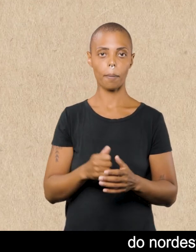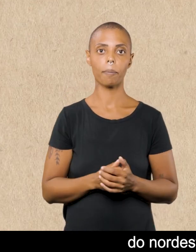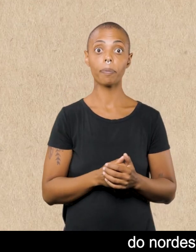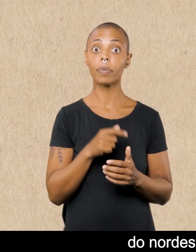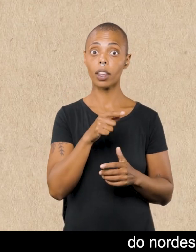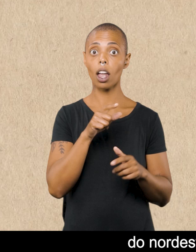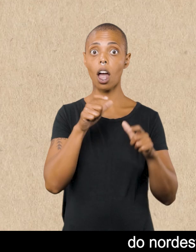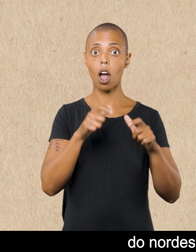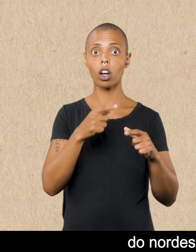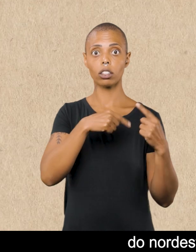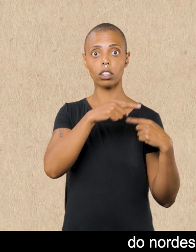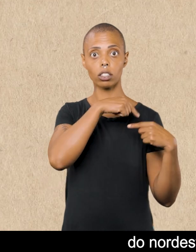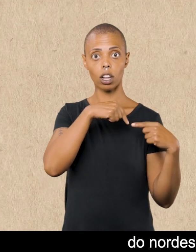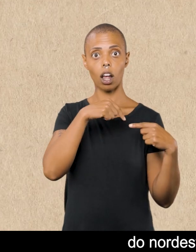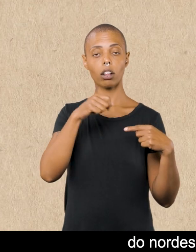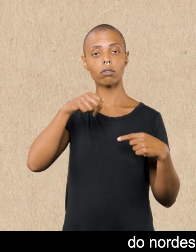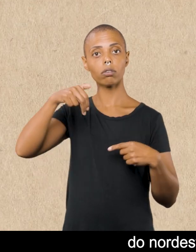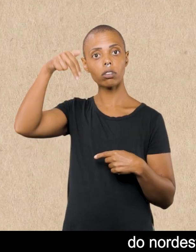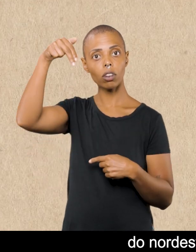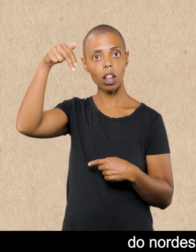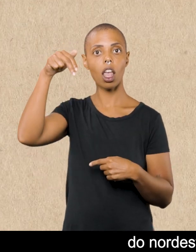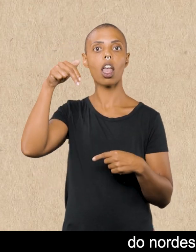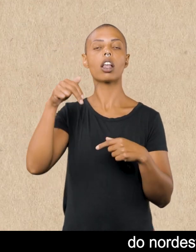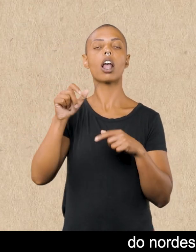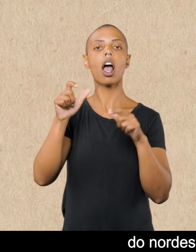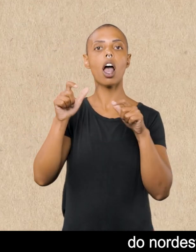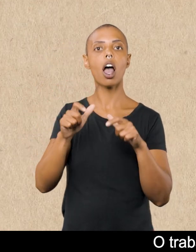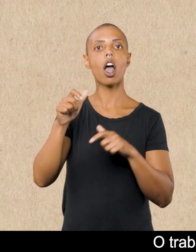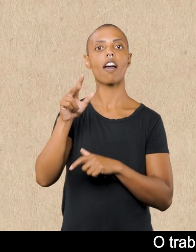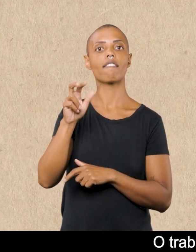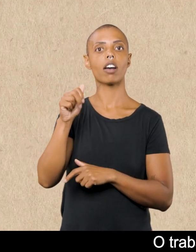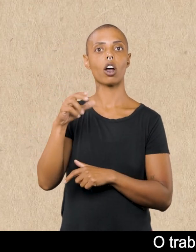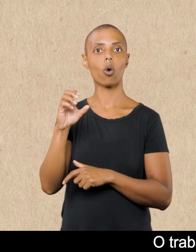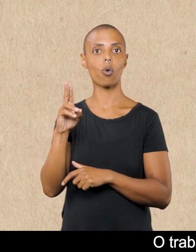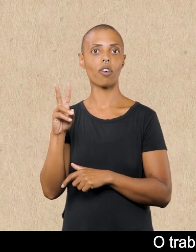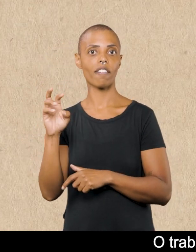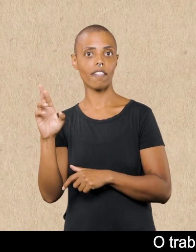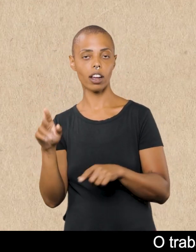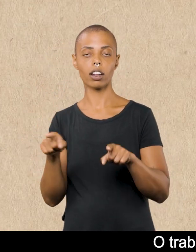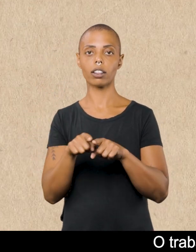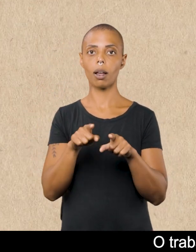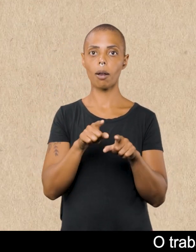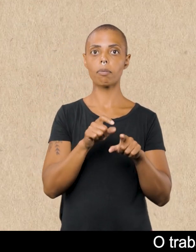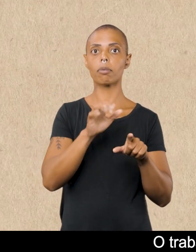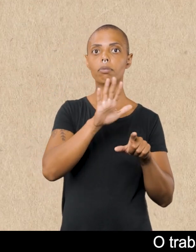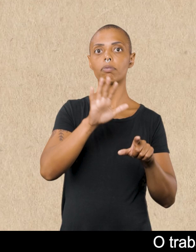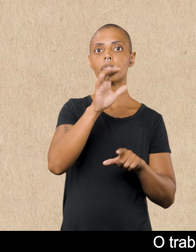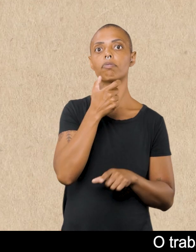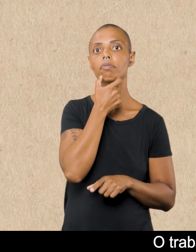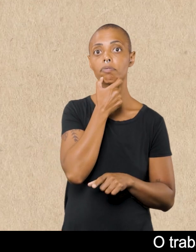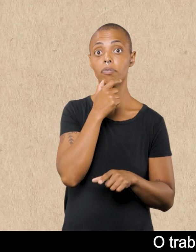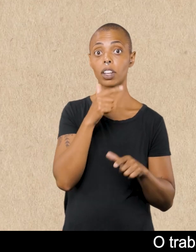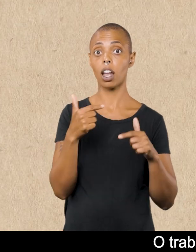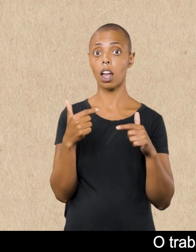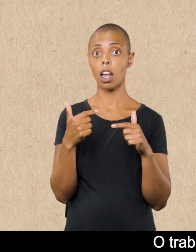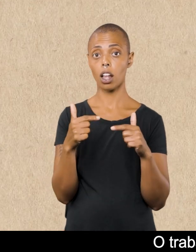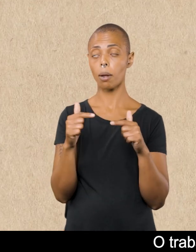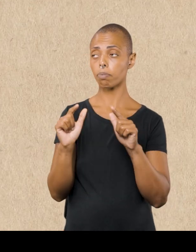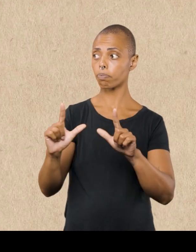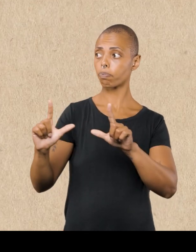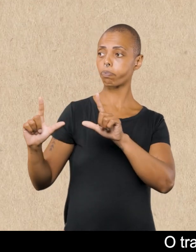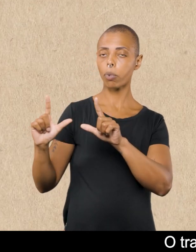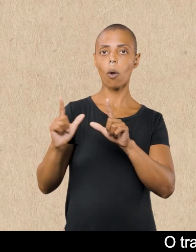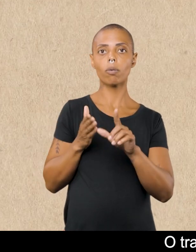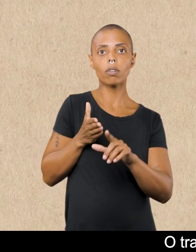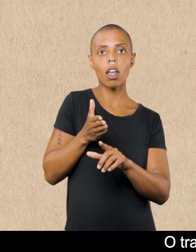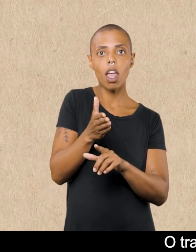Eles são habitantes tradicionais das áreas costeiras do nordeste da ilha de Vancouver e do continente da Colúmbia Britânica. O